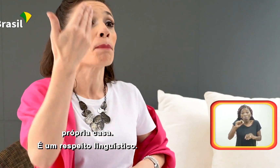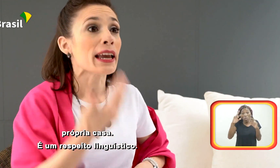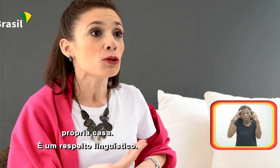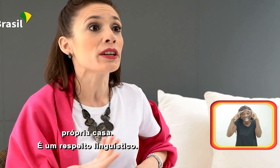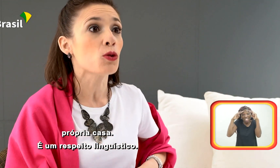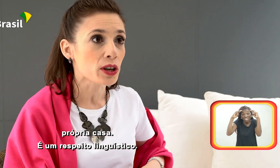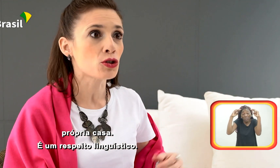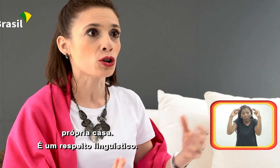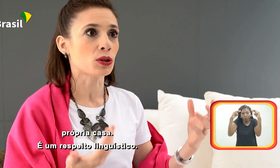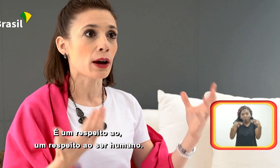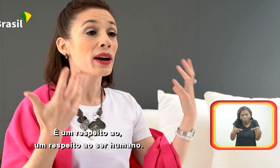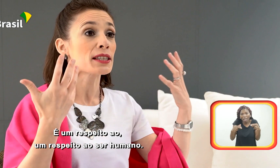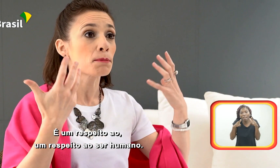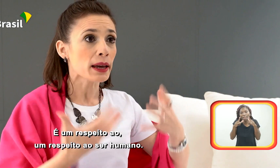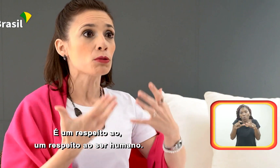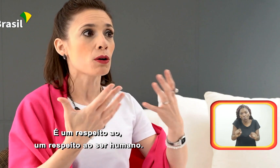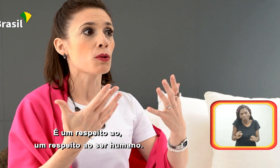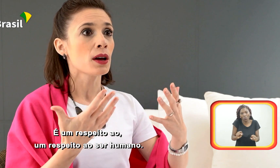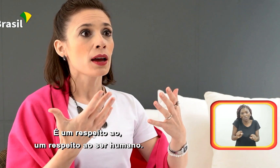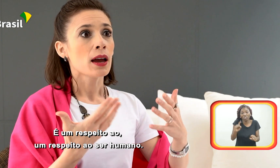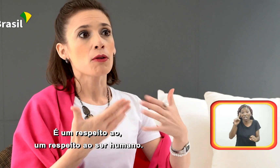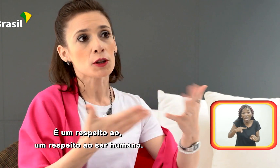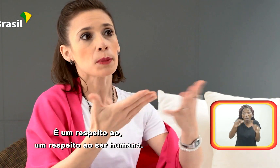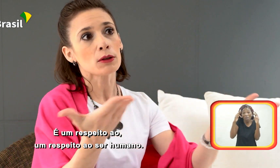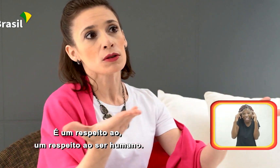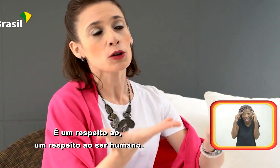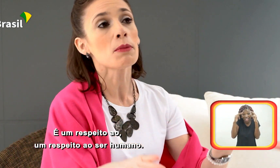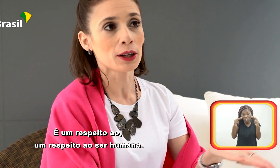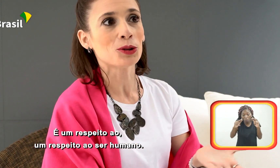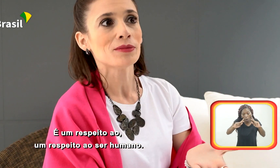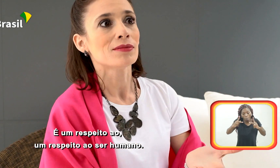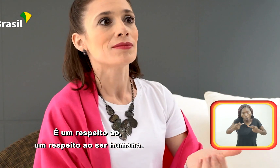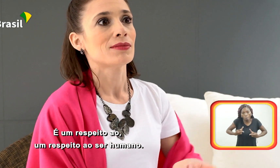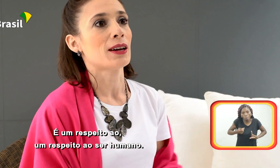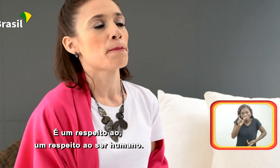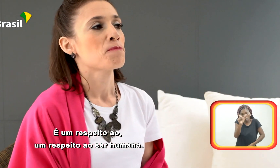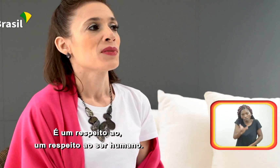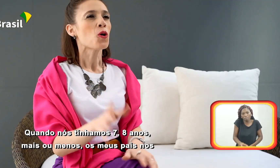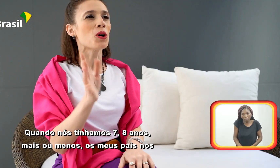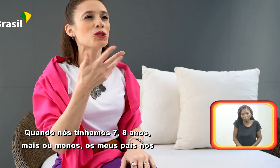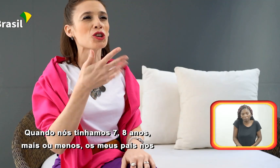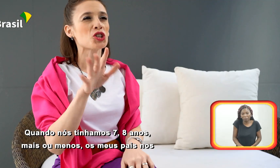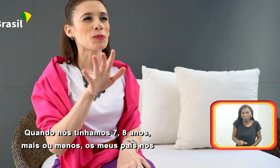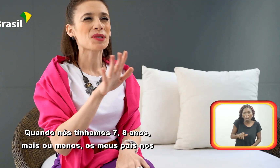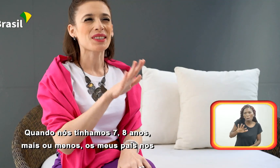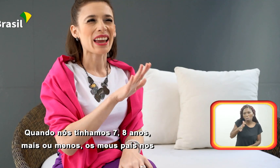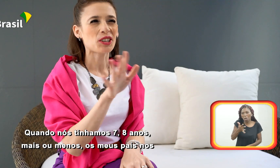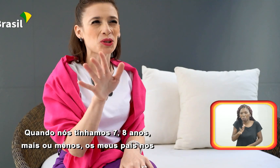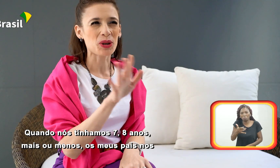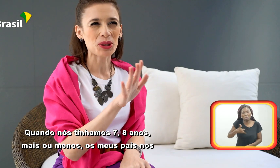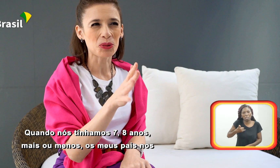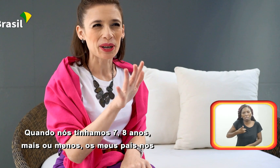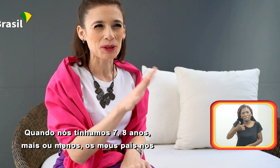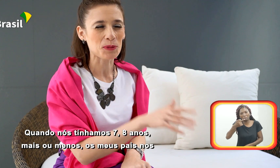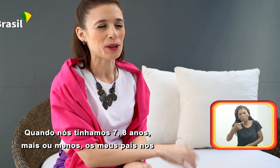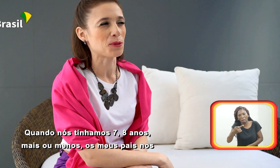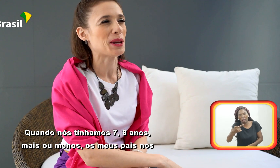respeito linguístico, né? É um respeito ao ser humano, né? Quando nós tínhamos 7, 8 anos mais ou